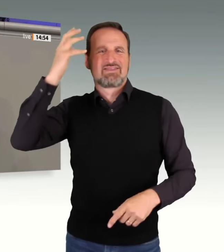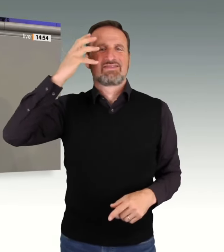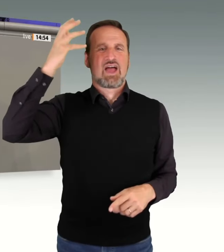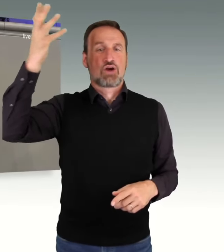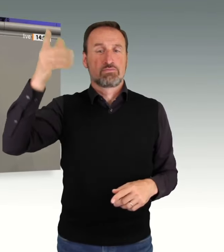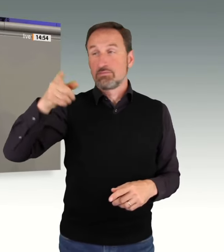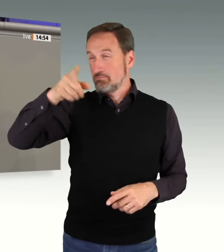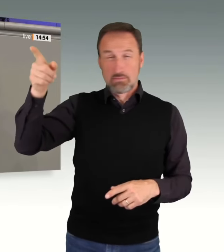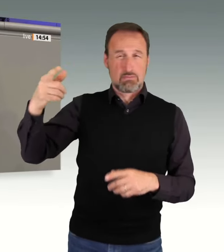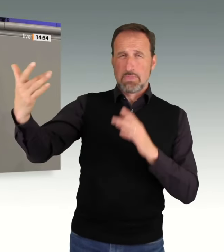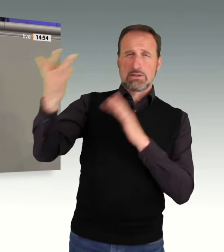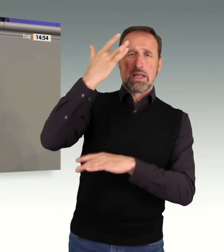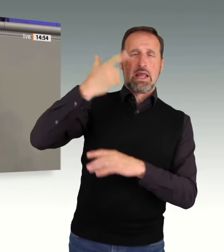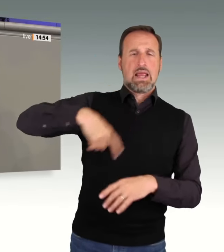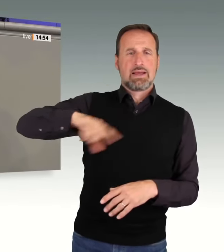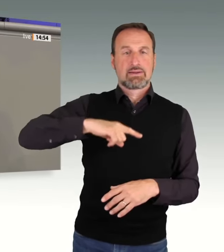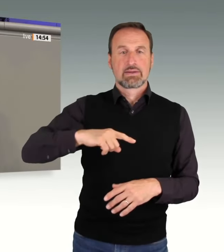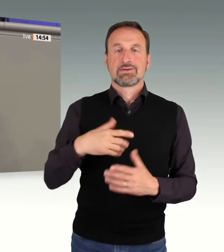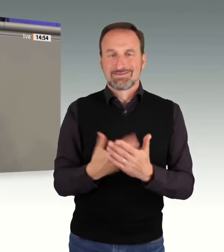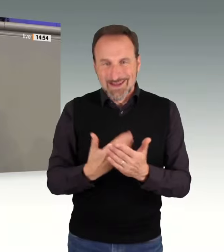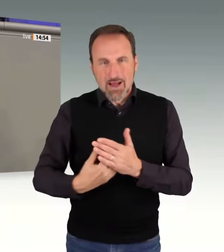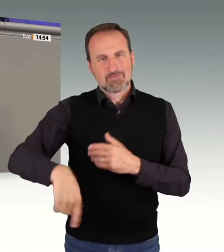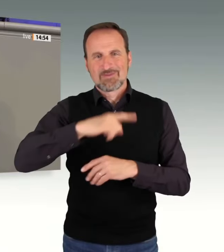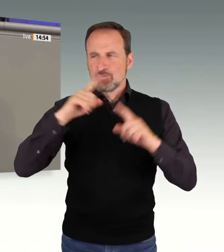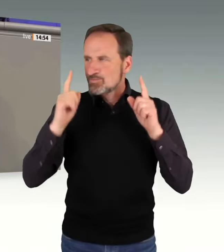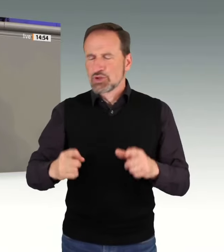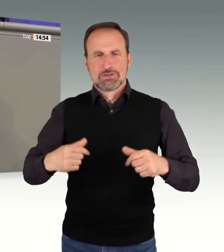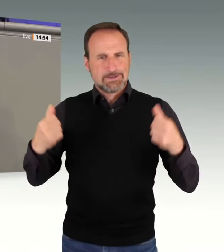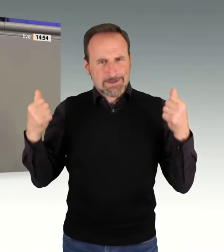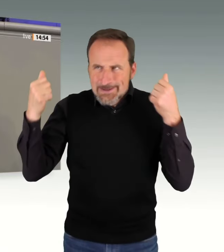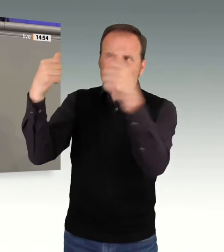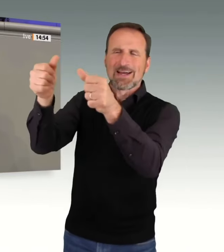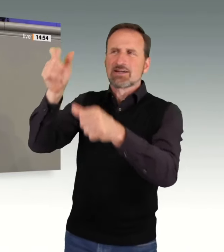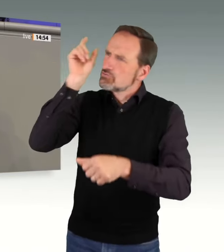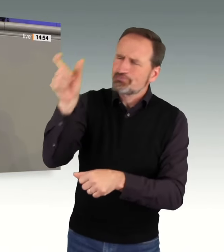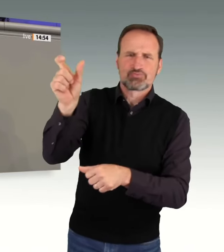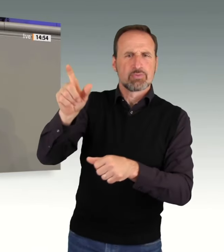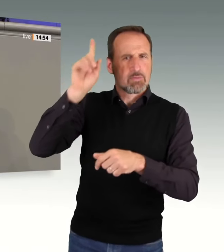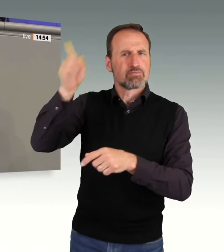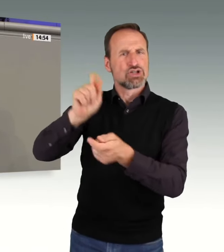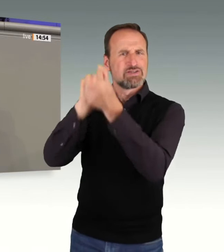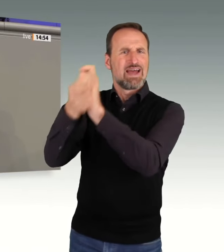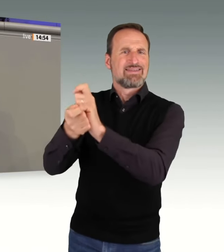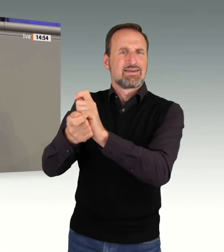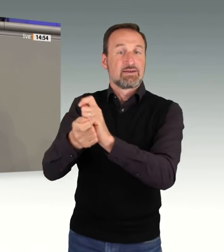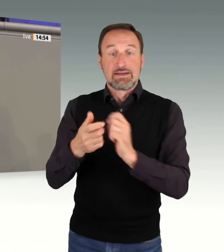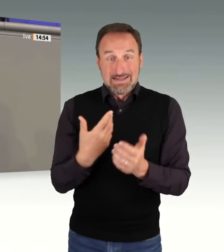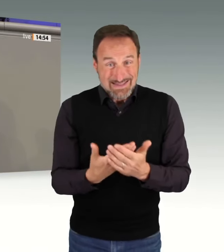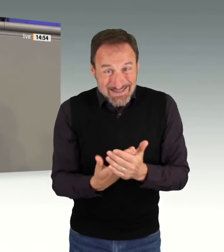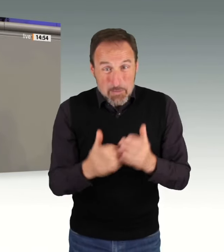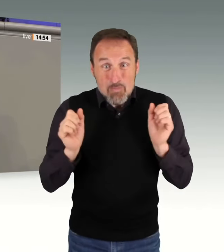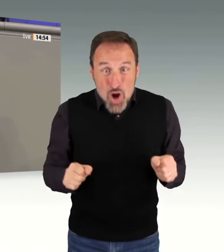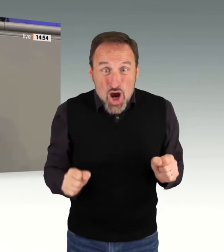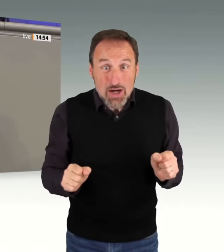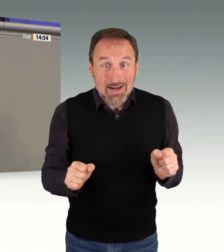der Welt uns treffen in der Schweiz zum Friedensgipfel. Russland versuchte, diesen Gipfel zu verhindern, aber